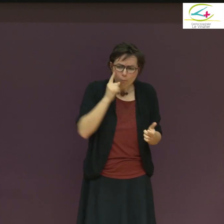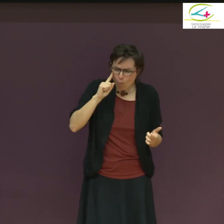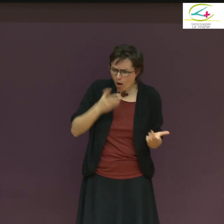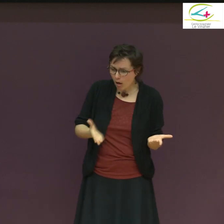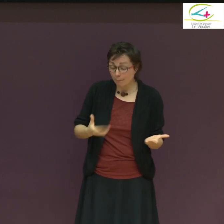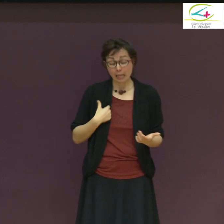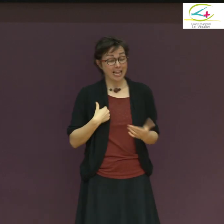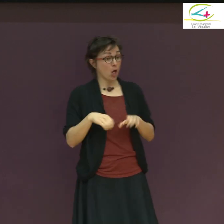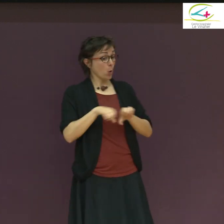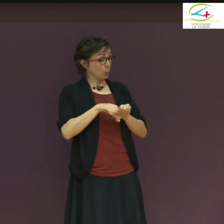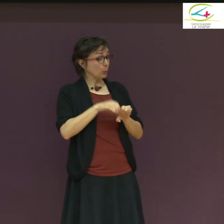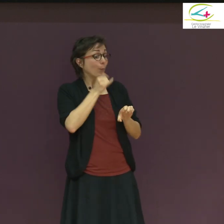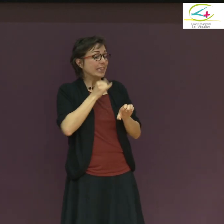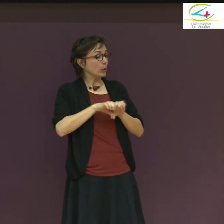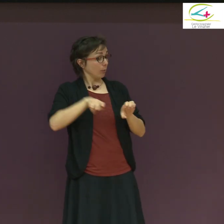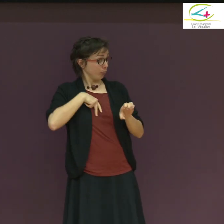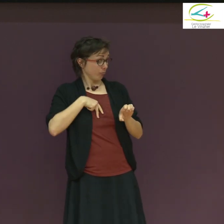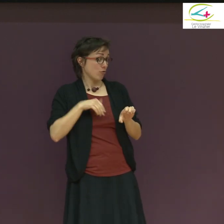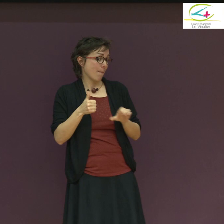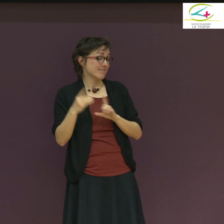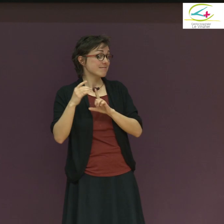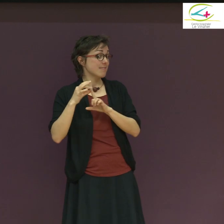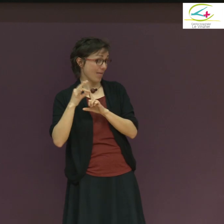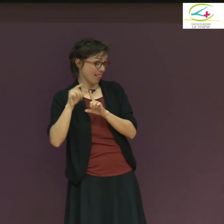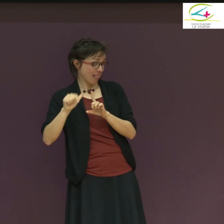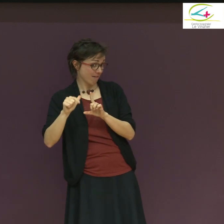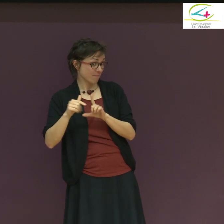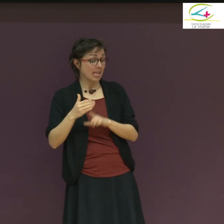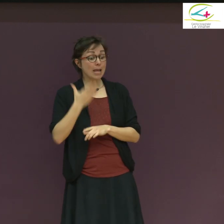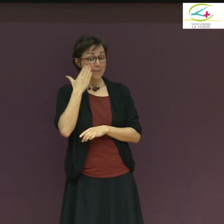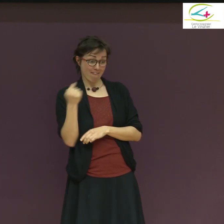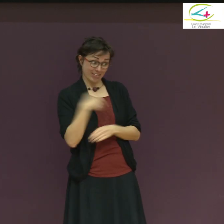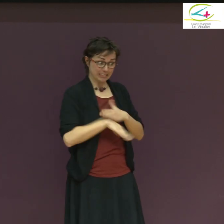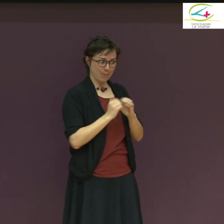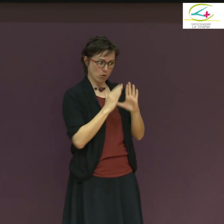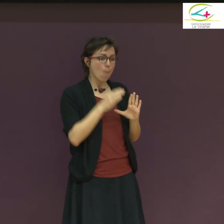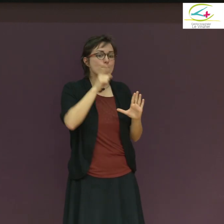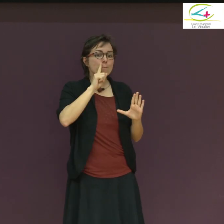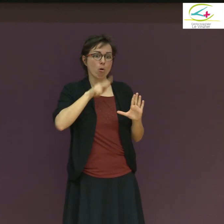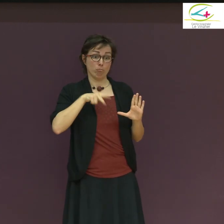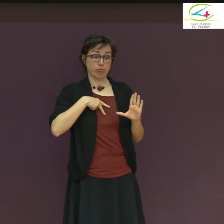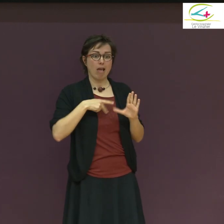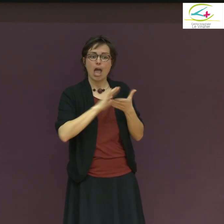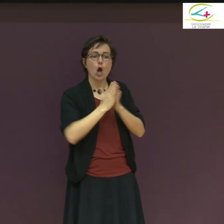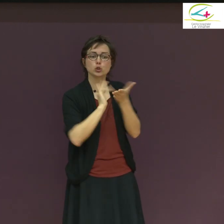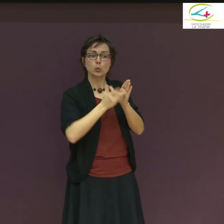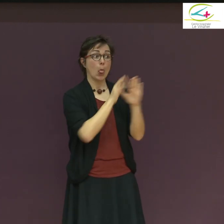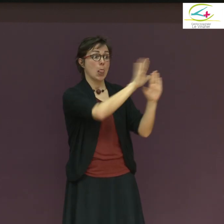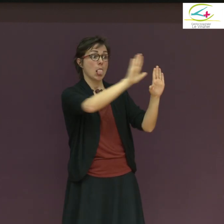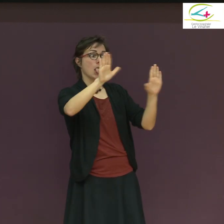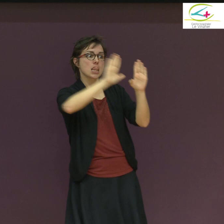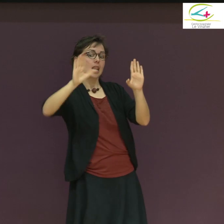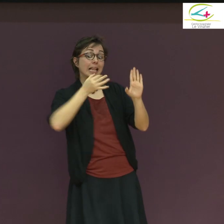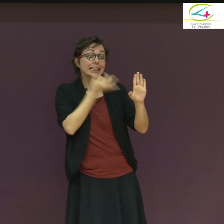mon petit cousin, il est diabétique. Et quand il vient à la maison, maman, elle mange tous les bonbons et tout le sucre parce qu'elle dit que s'il prend des bonbons, il peut